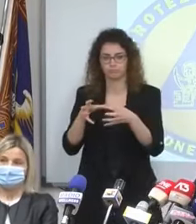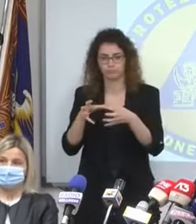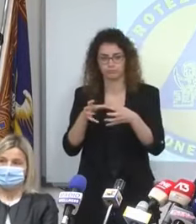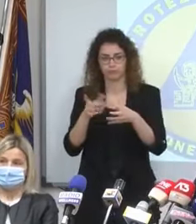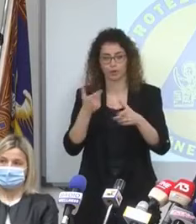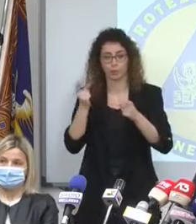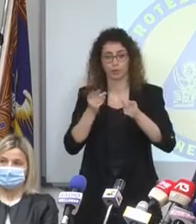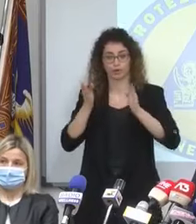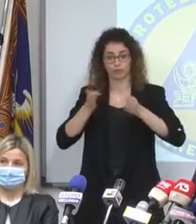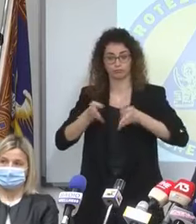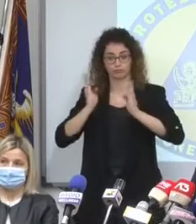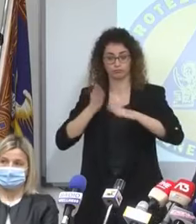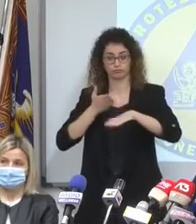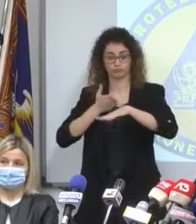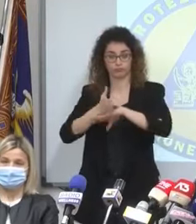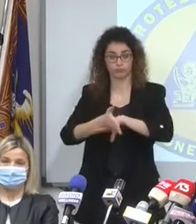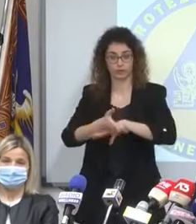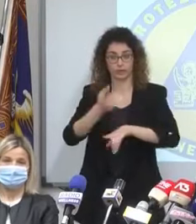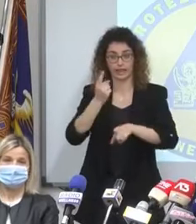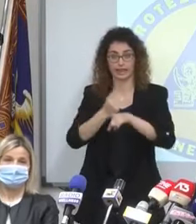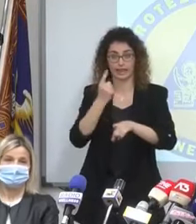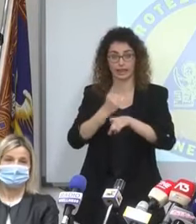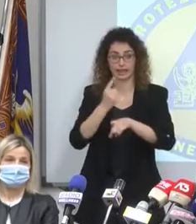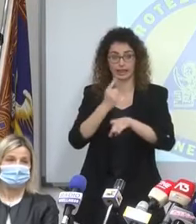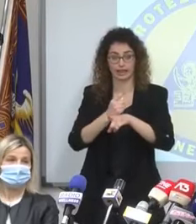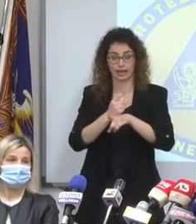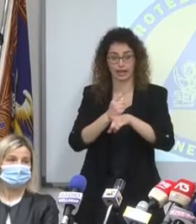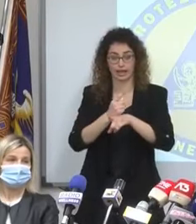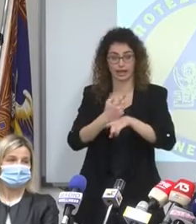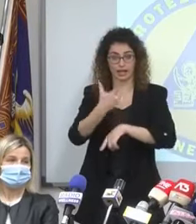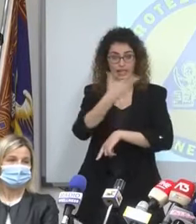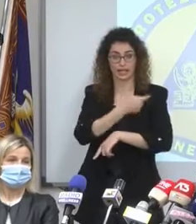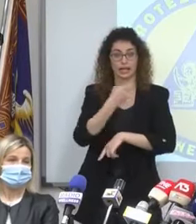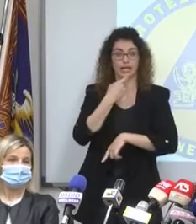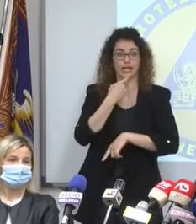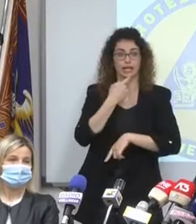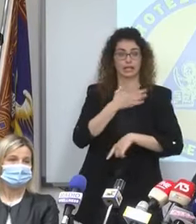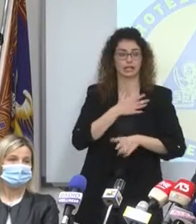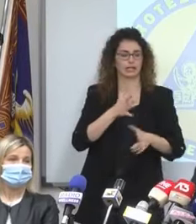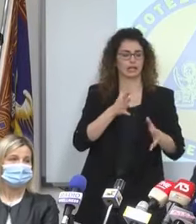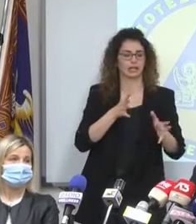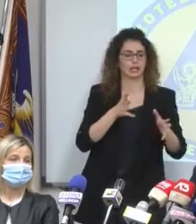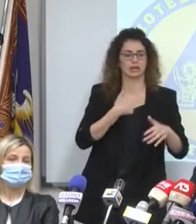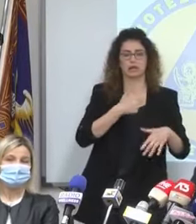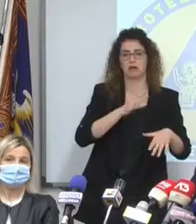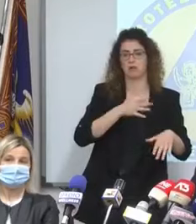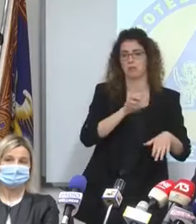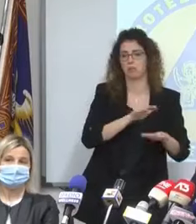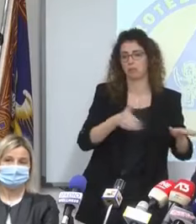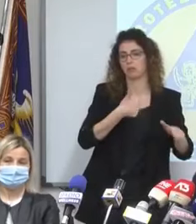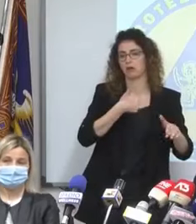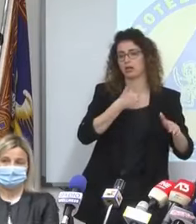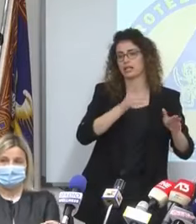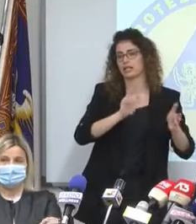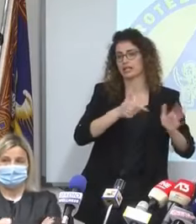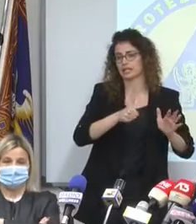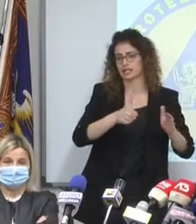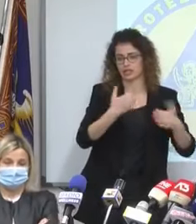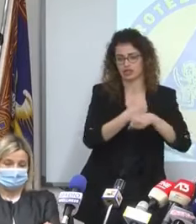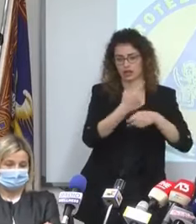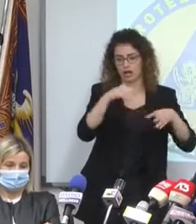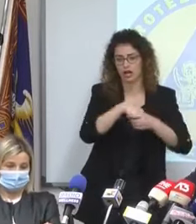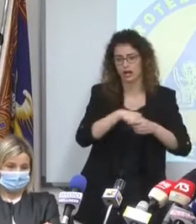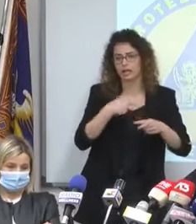in uno stabile devi vaccinare dal sedicenne, se lavora lì, fino a tutti quelli che trovi in